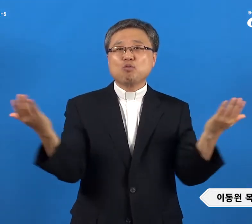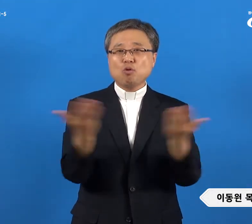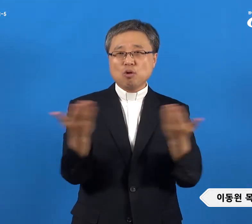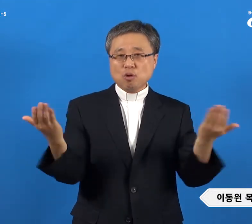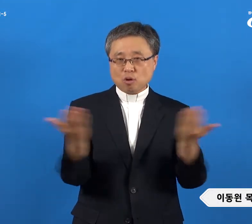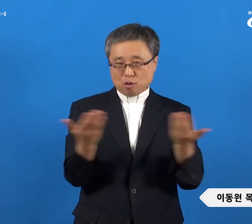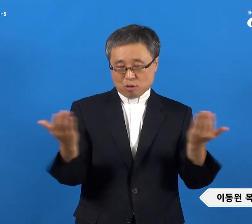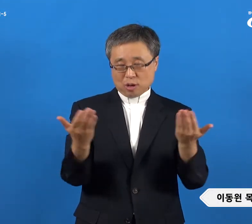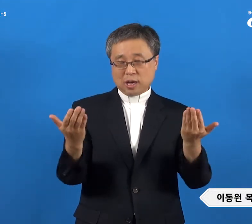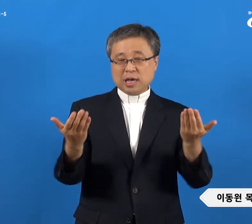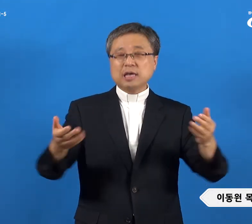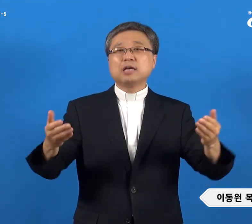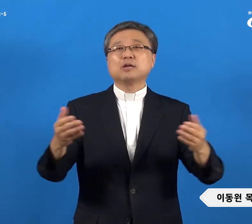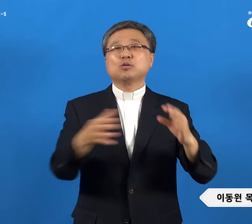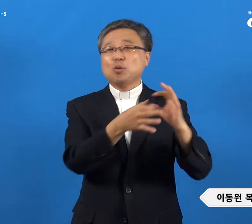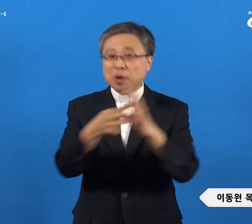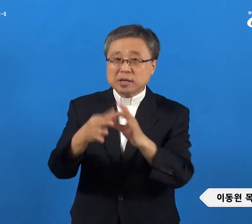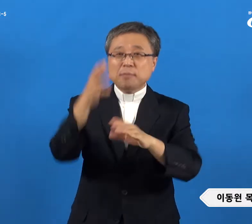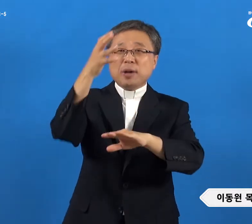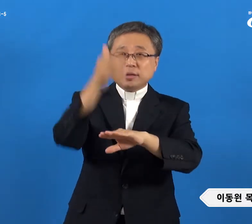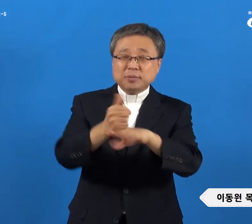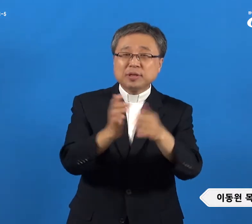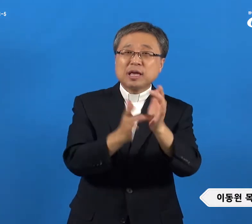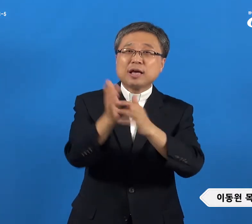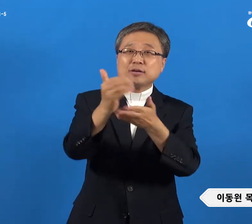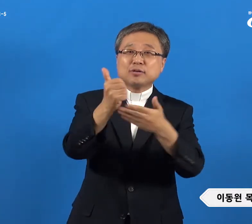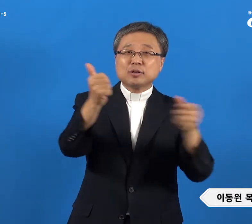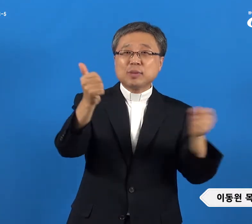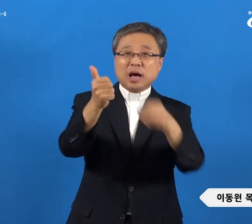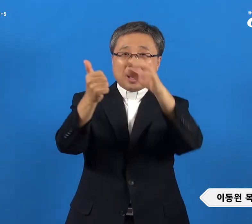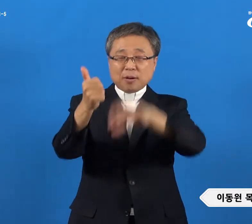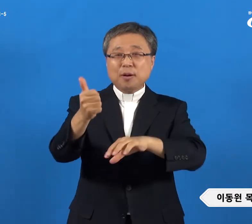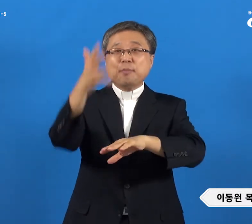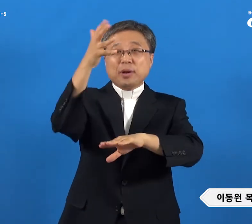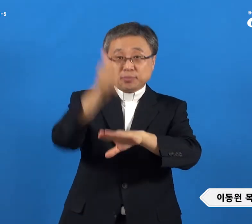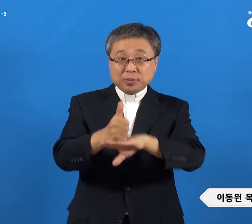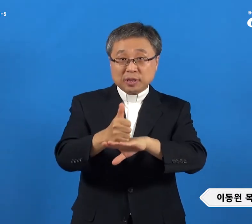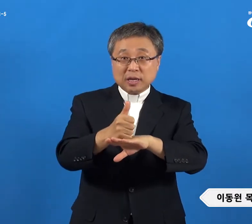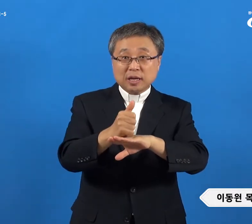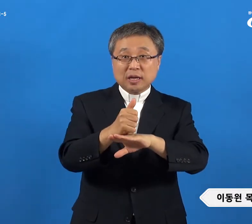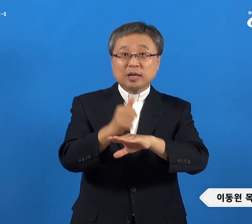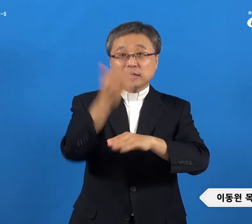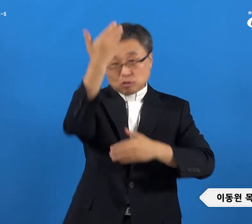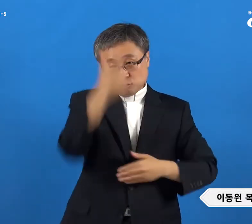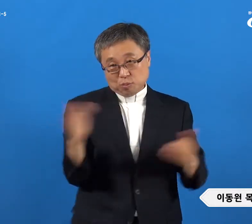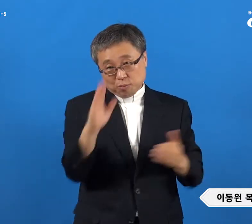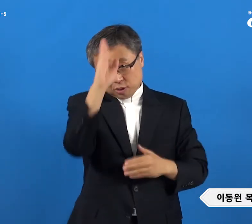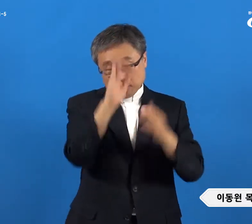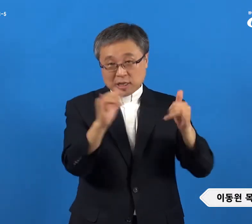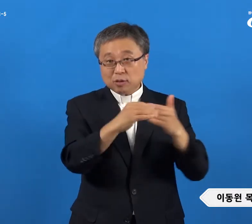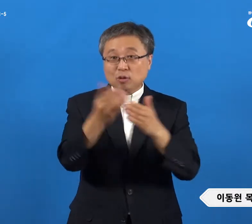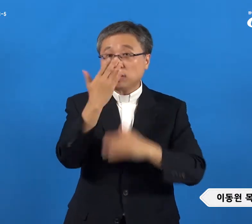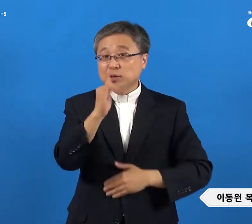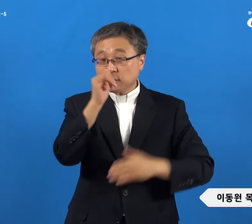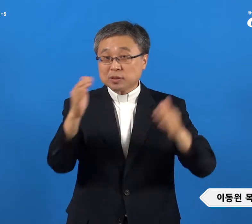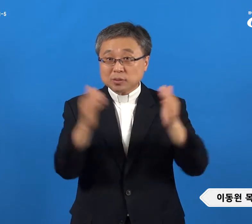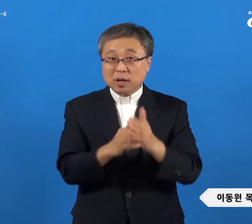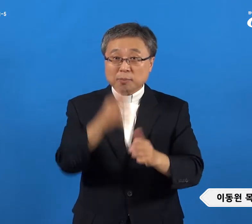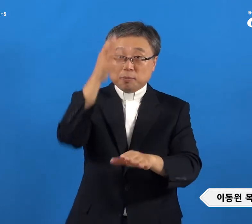통해서 마침내 예수님 앞으로 그를 인도할 수가 있었던 것입니다. 그리고 마침내 기적은